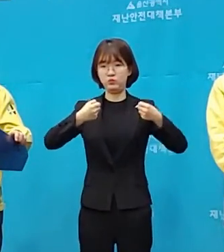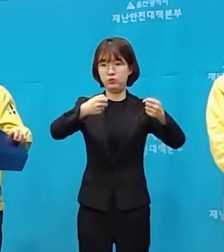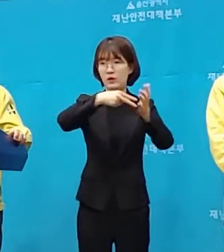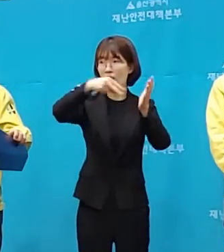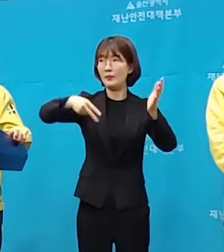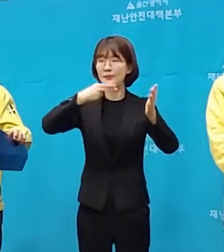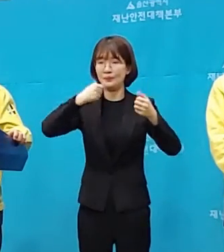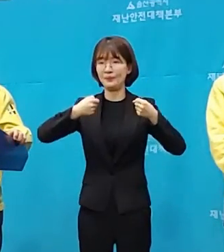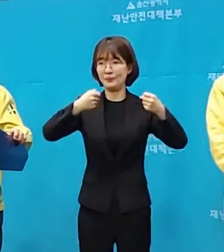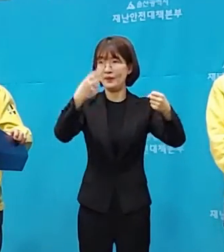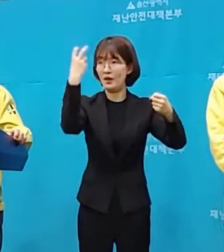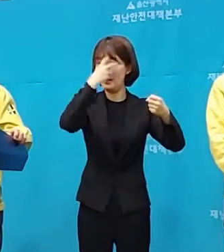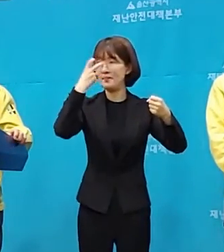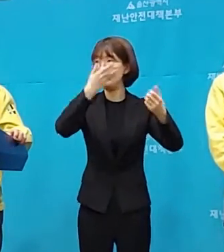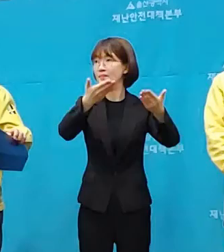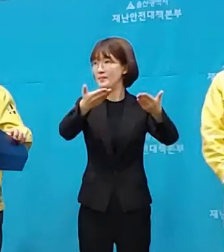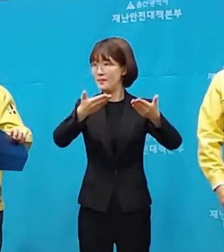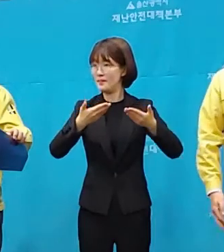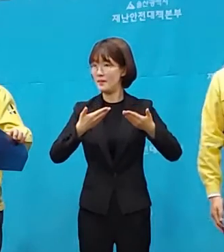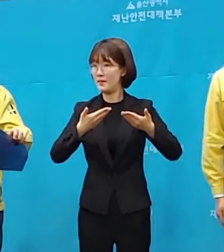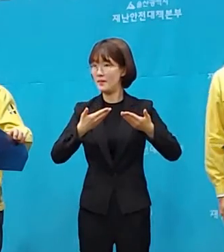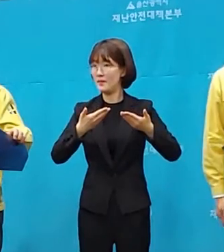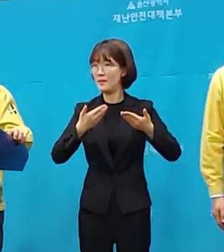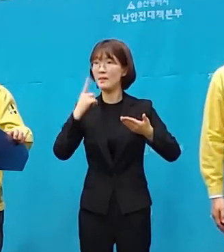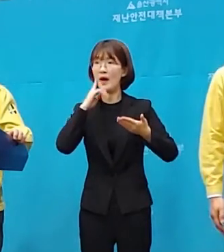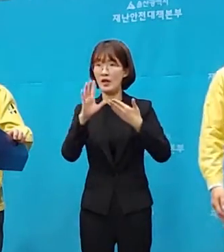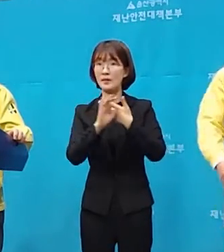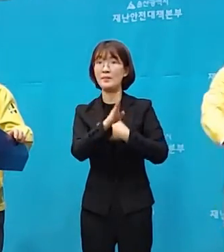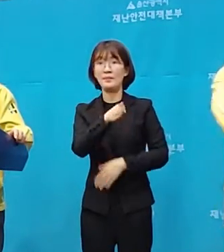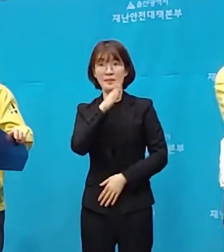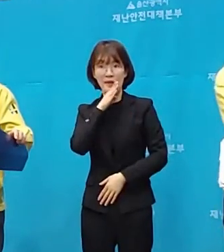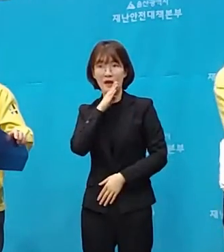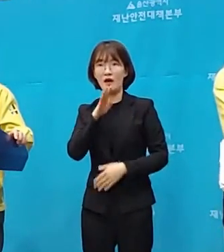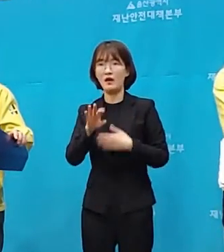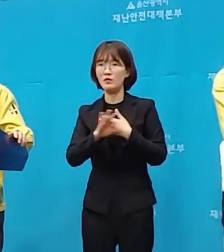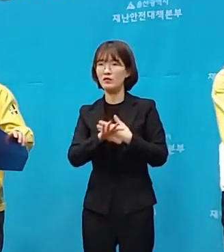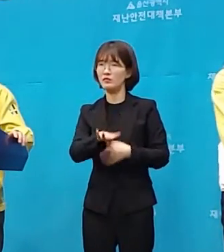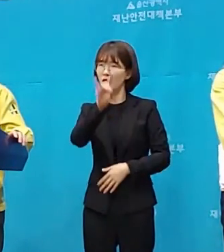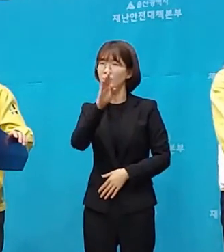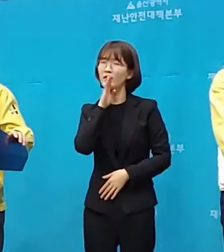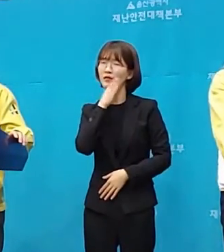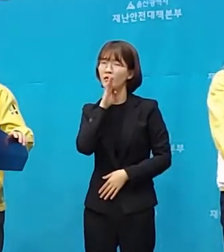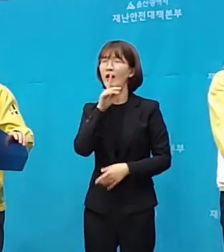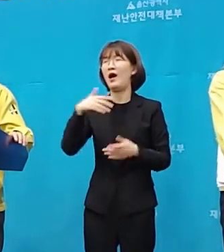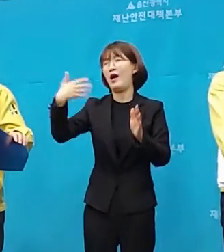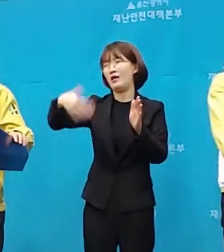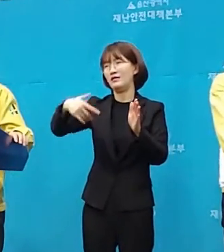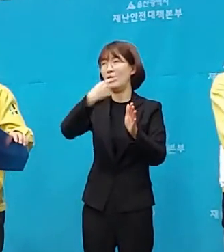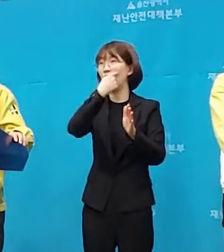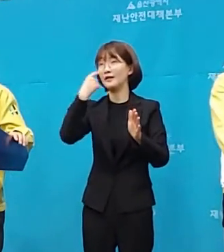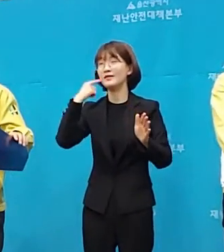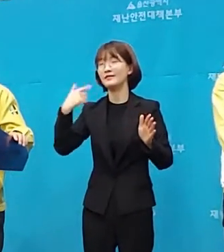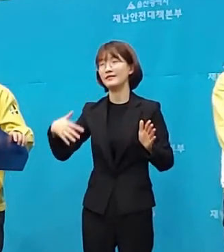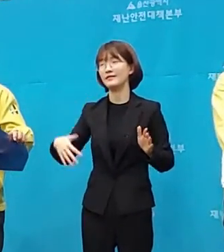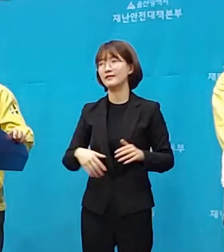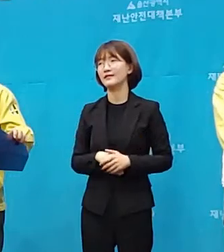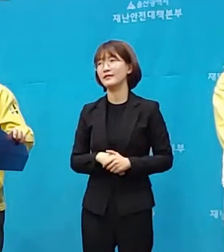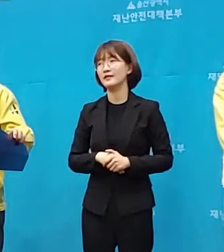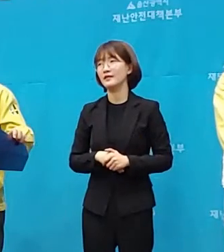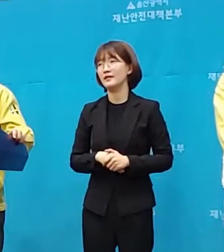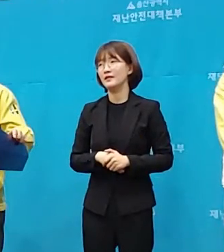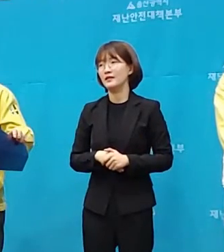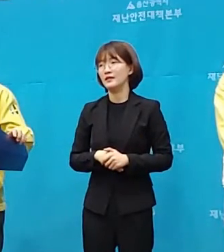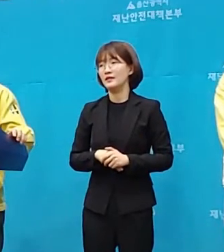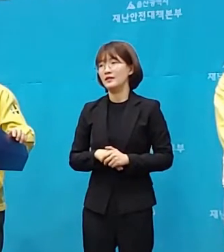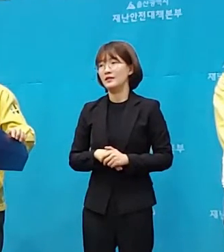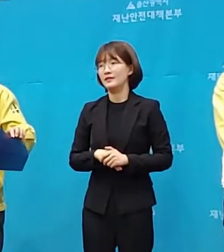한 그 확진자가 아마 처음인지 아닌지는 지금 파악을 해보겠고요.